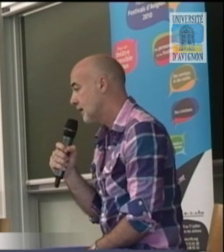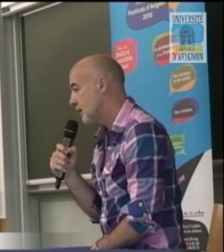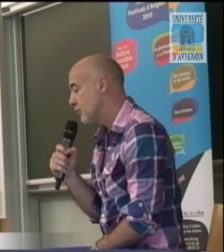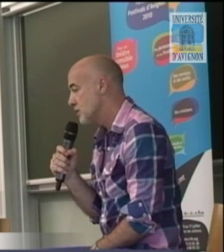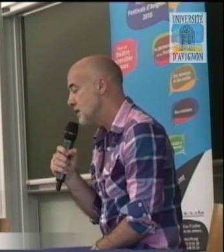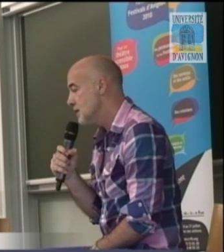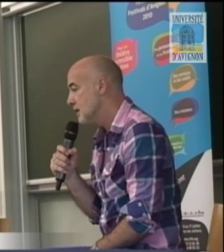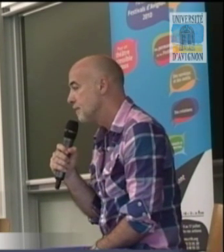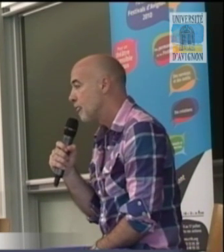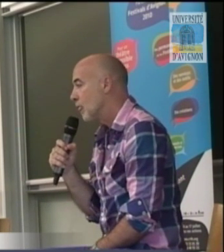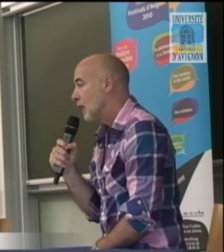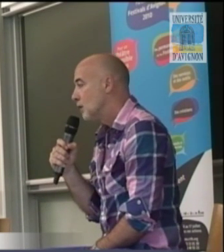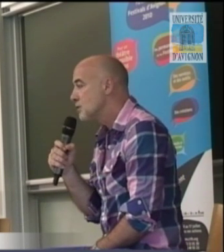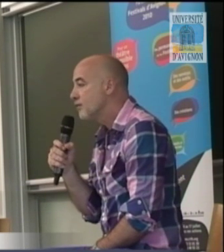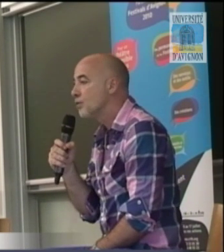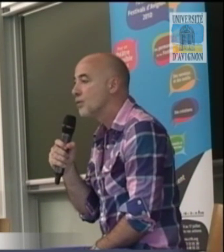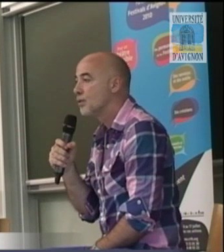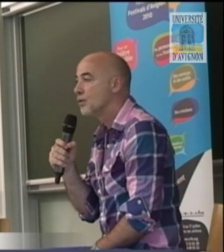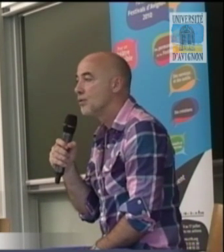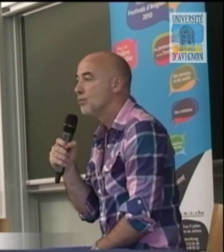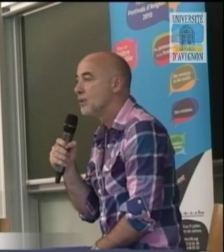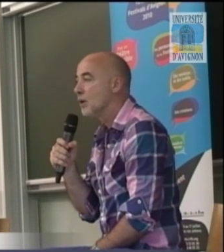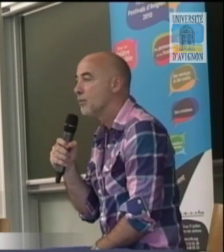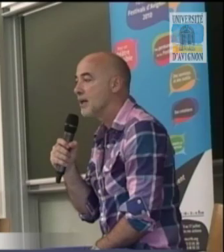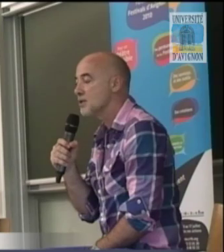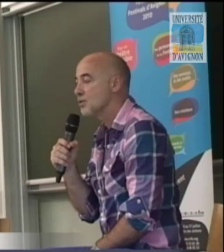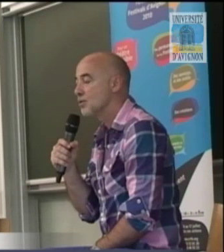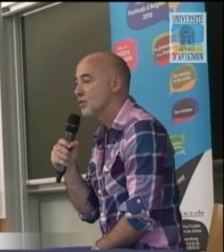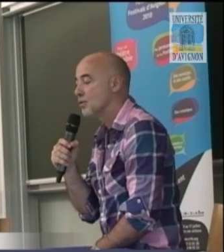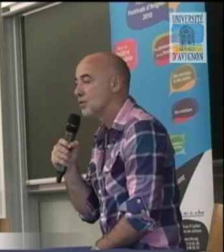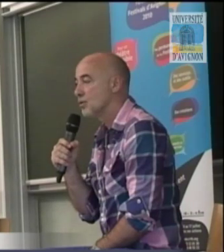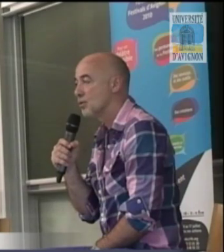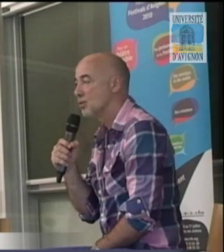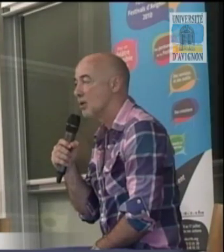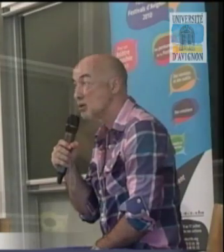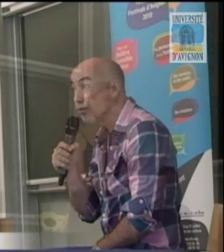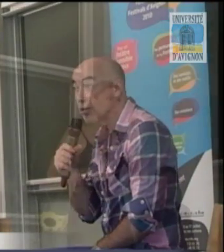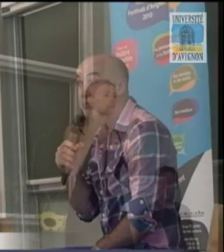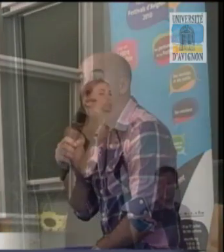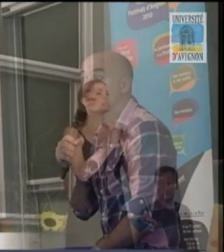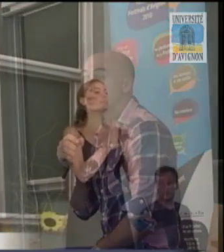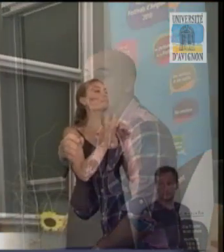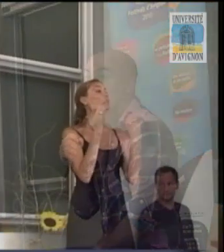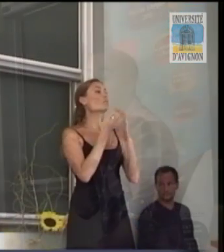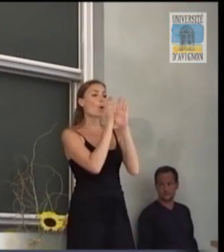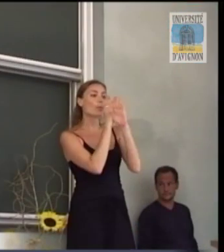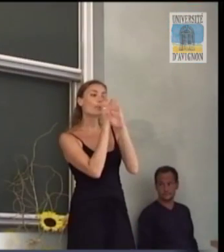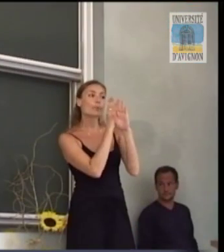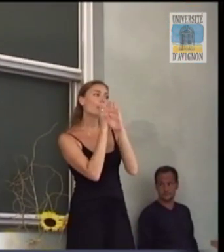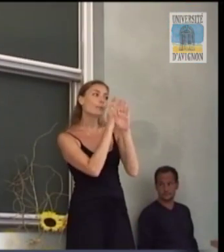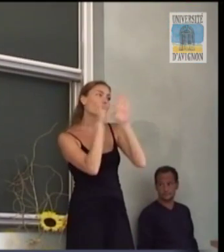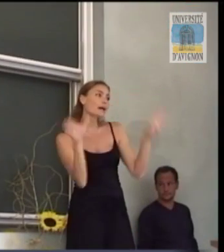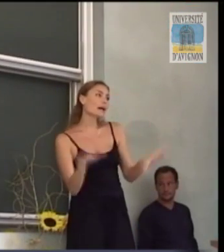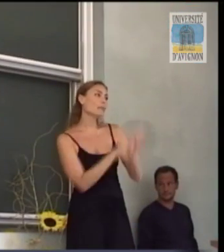un très très bon signe. Nous avons mis en place donc les souffleurs d'images qui accompagnent les